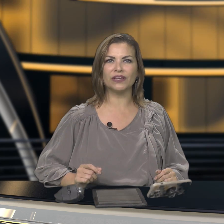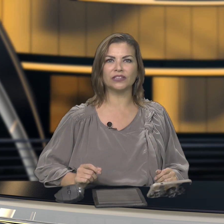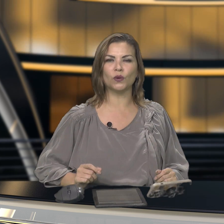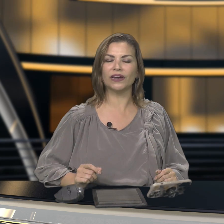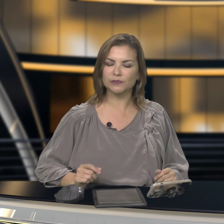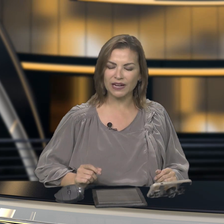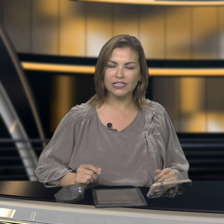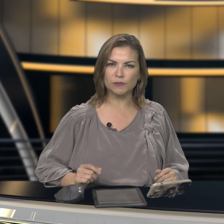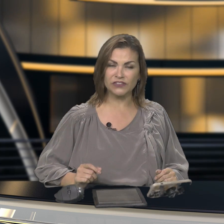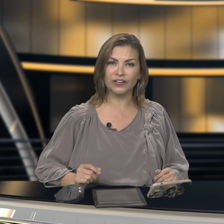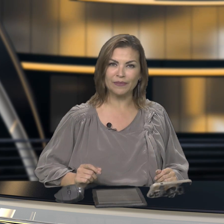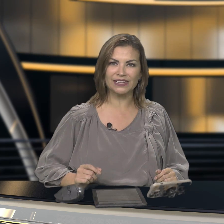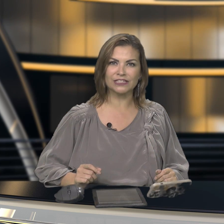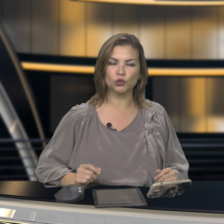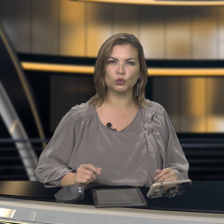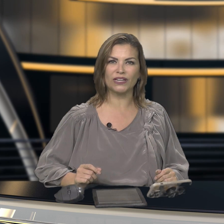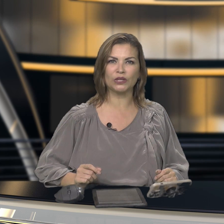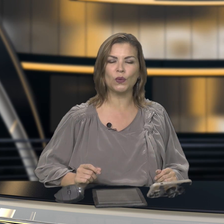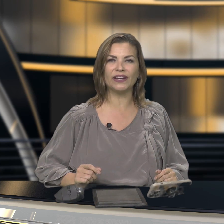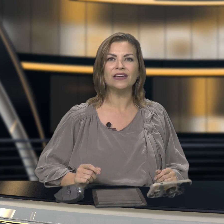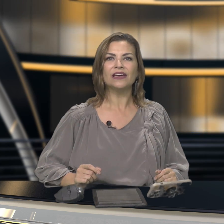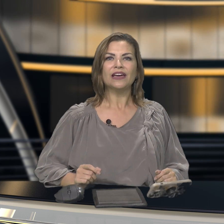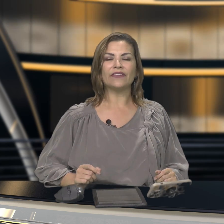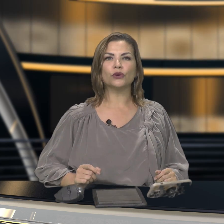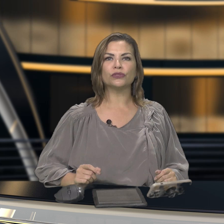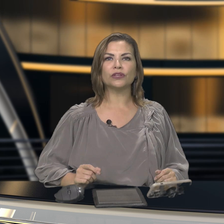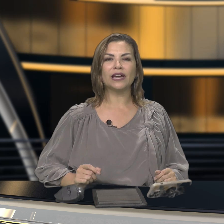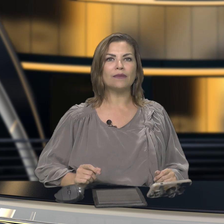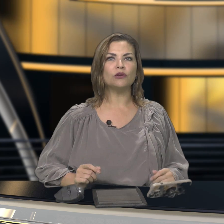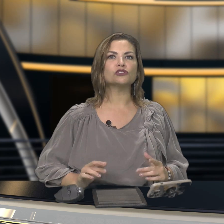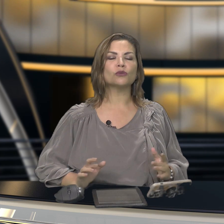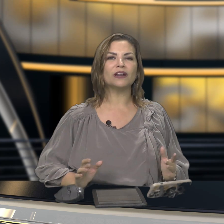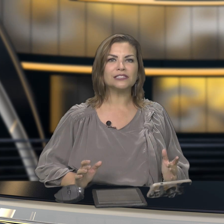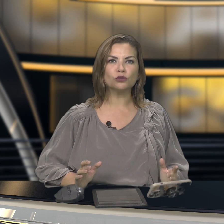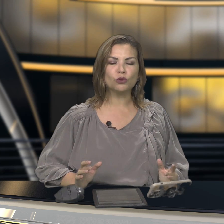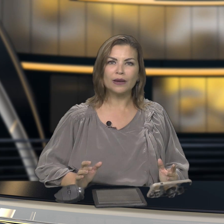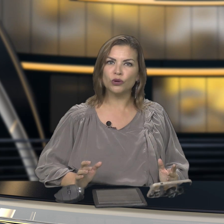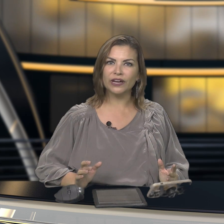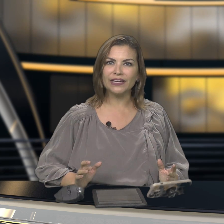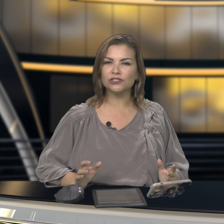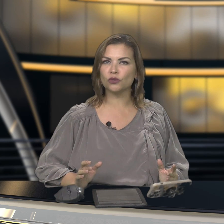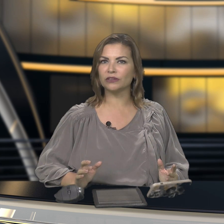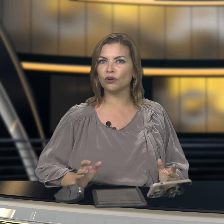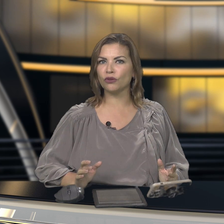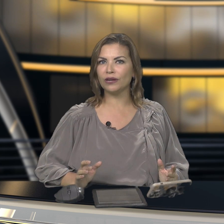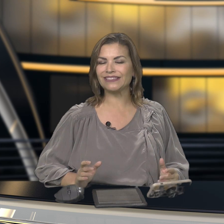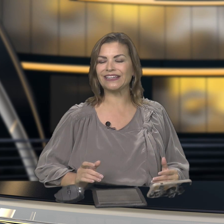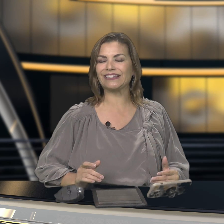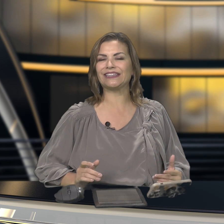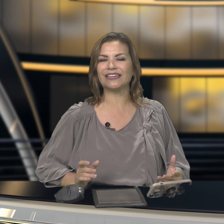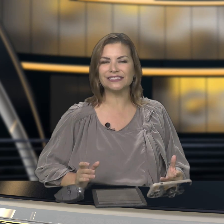de Tijuana, específicamente al Centro Cultural Tijuana, en donde habló sobre el Instituto de la Mujer y sobre todo